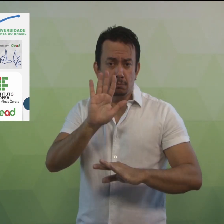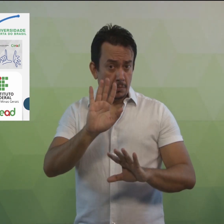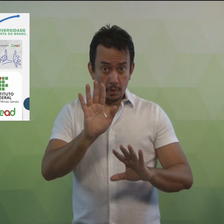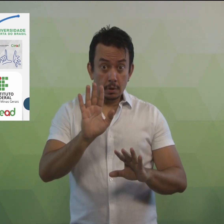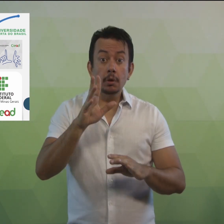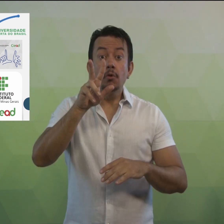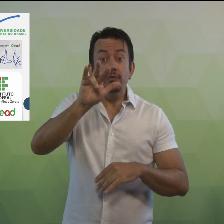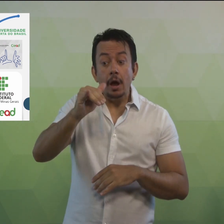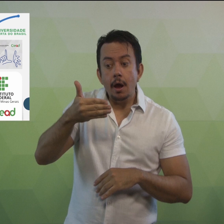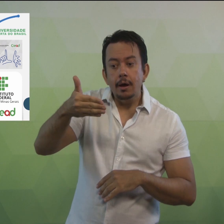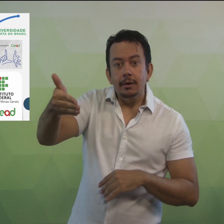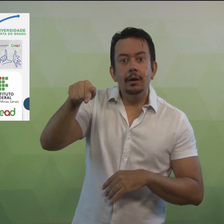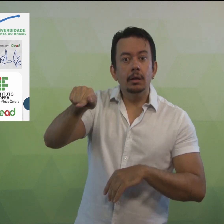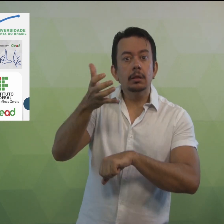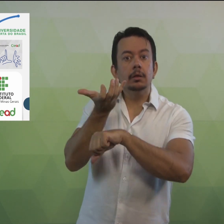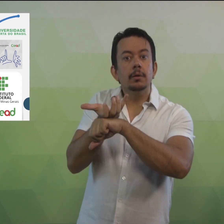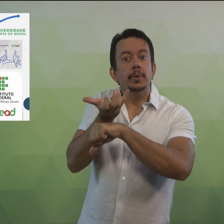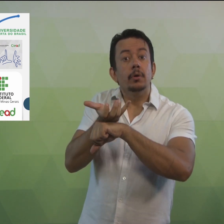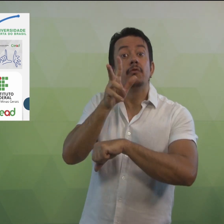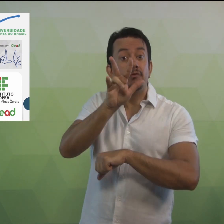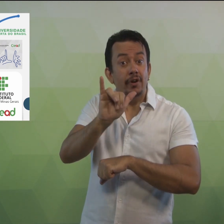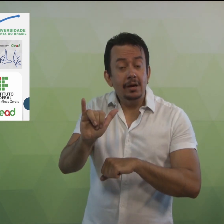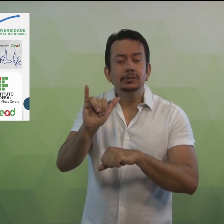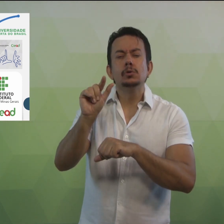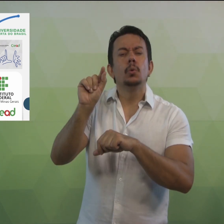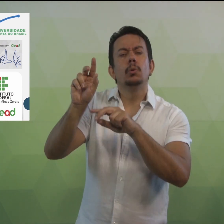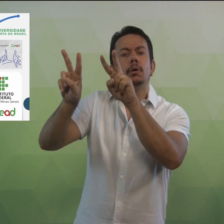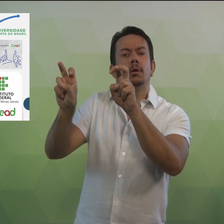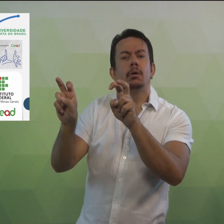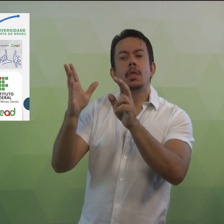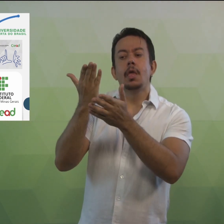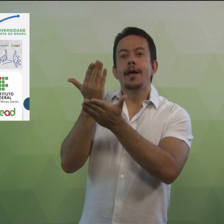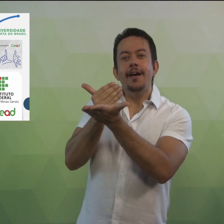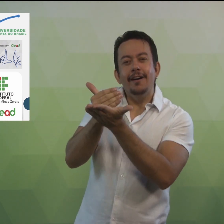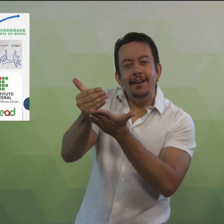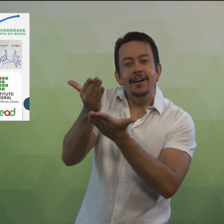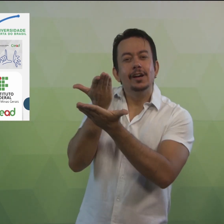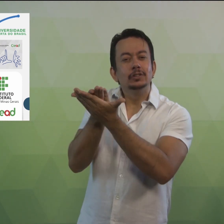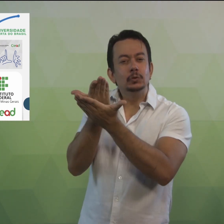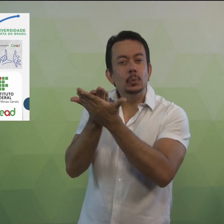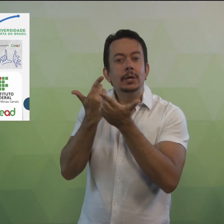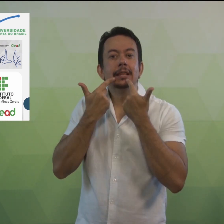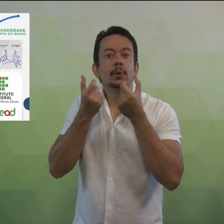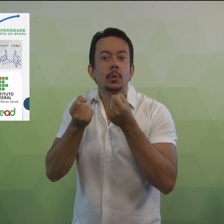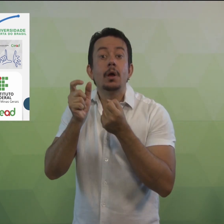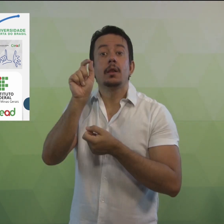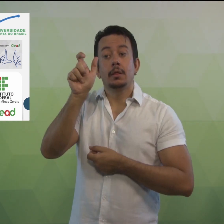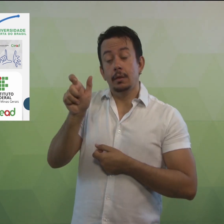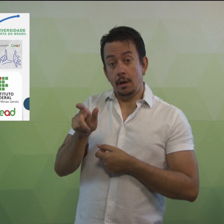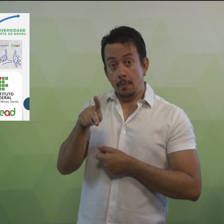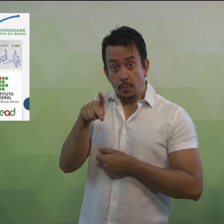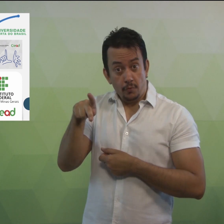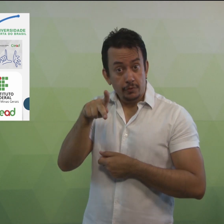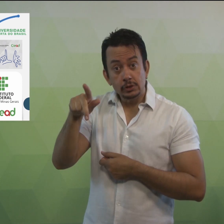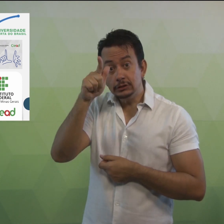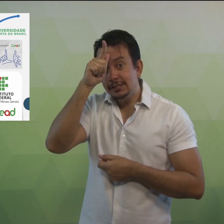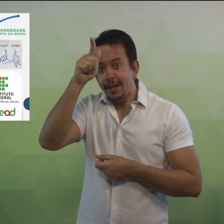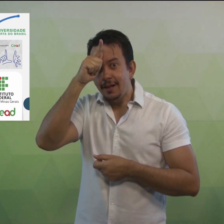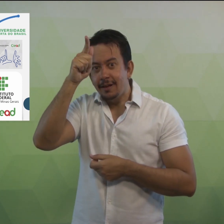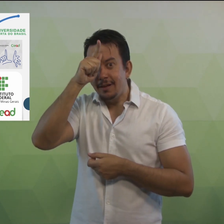Hoje não explicaremos profundamente sobre esses assuntos, mas de acordo com o andar da disciplina, nós começaremos a